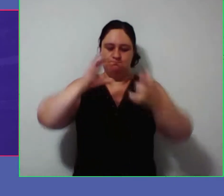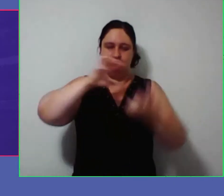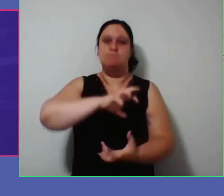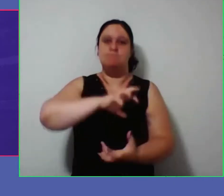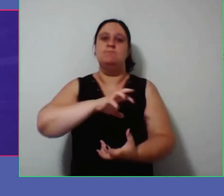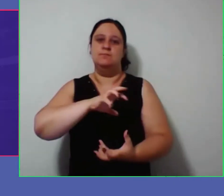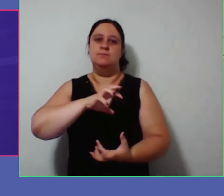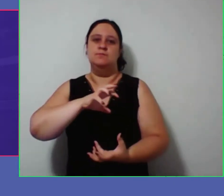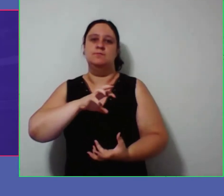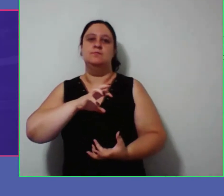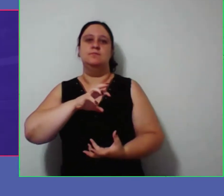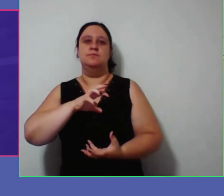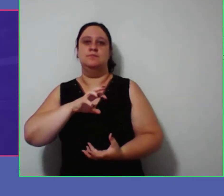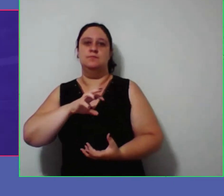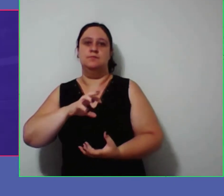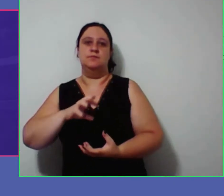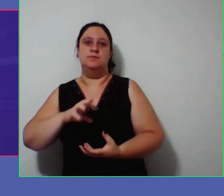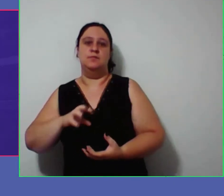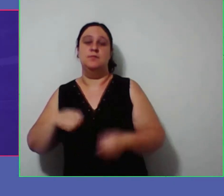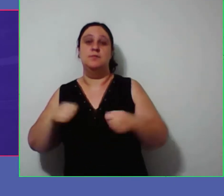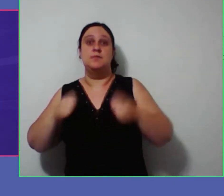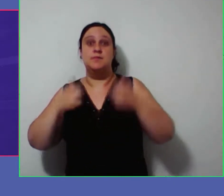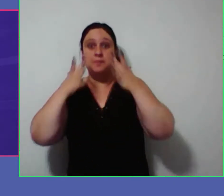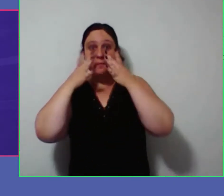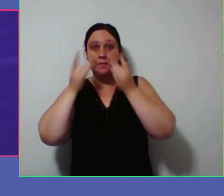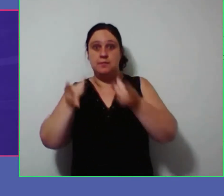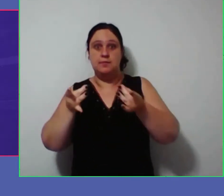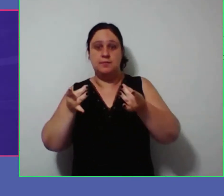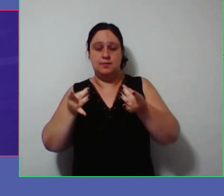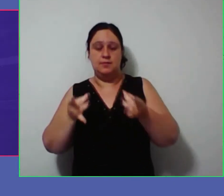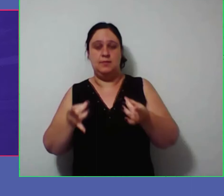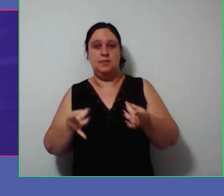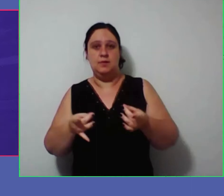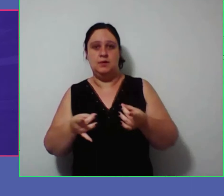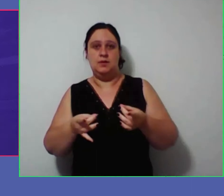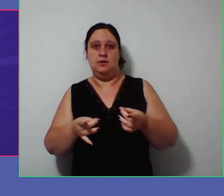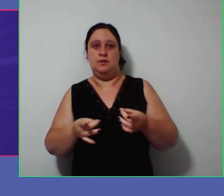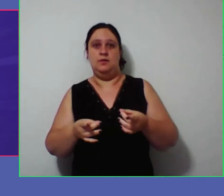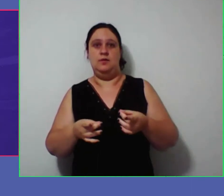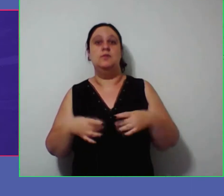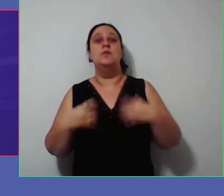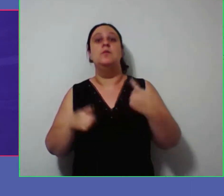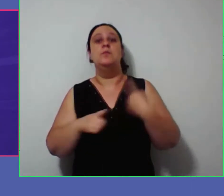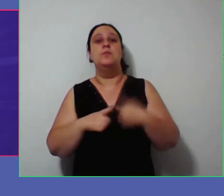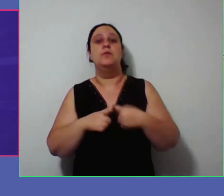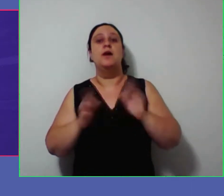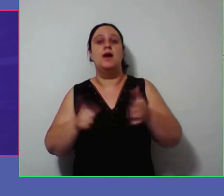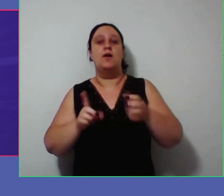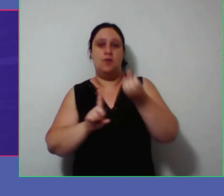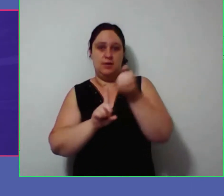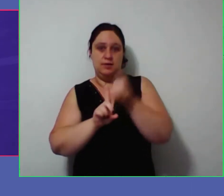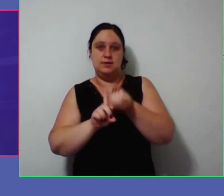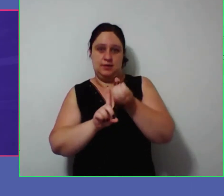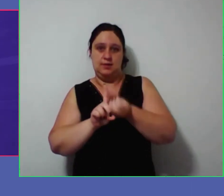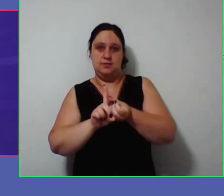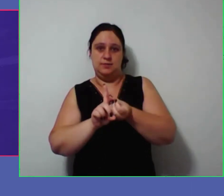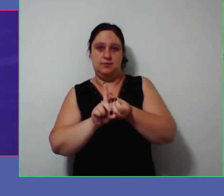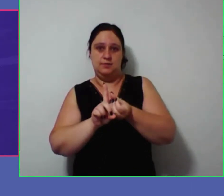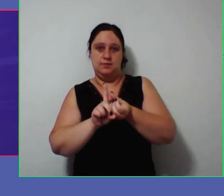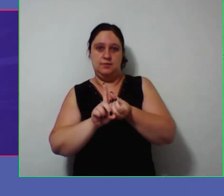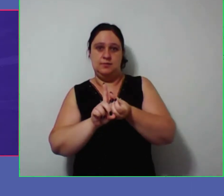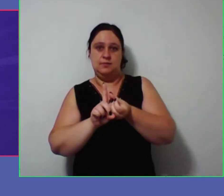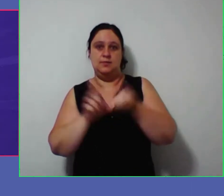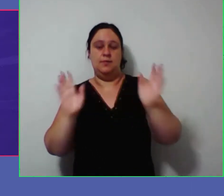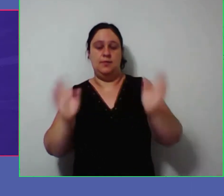que prestar muita atenção, pois esse semestre que começa agora, né, vai nos levar, chamar